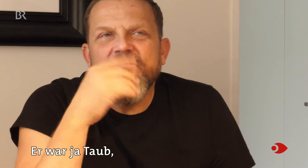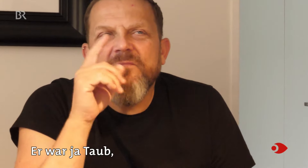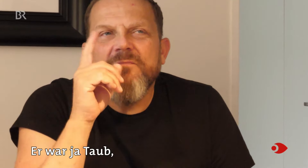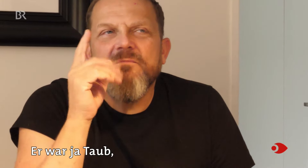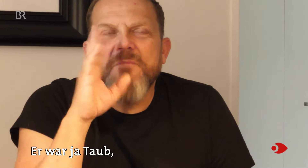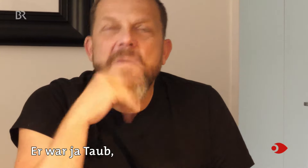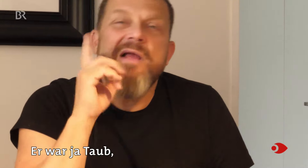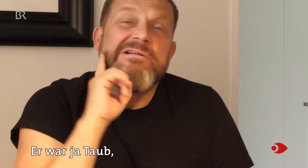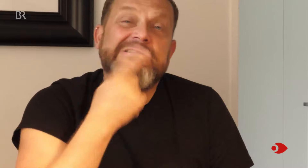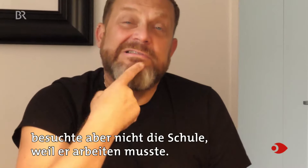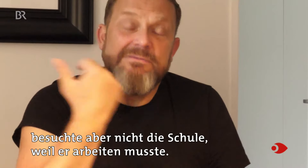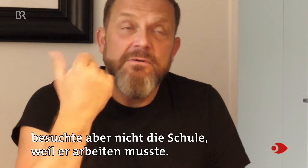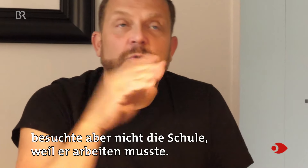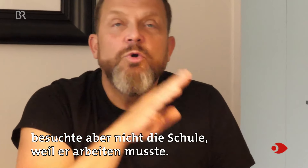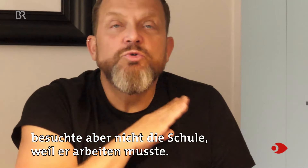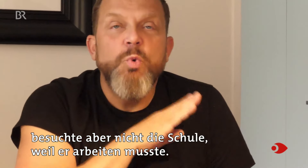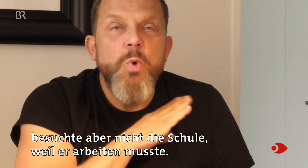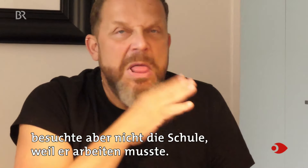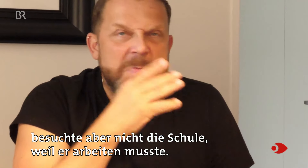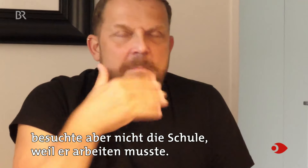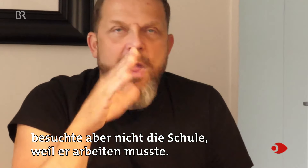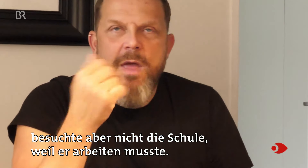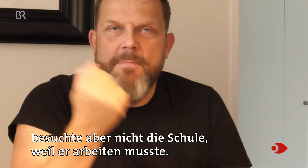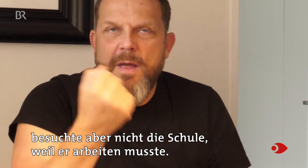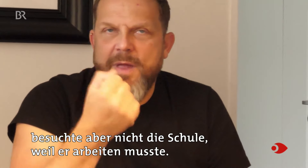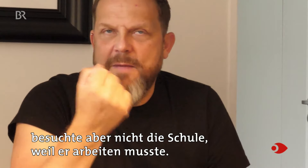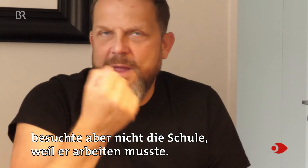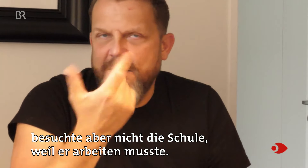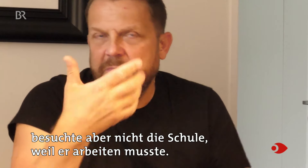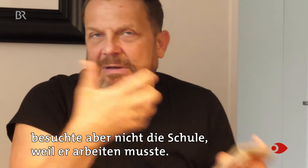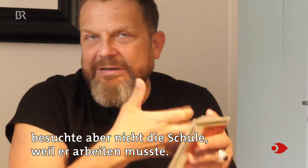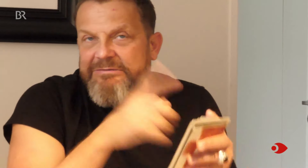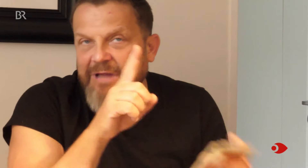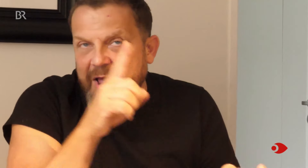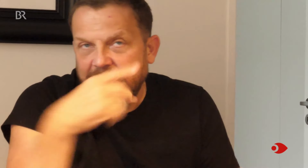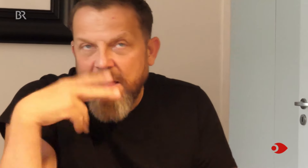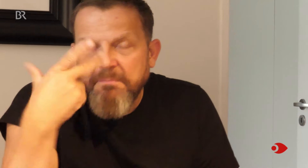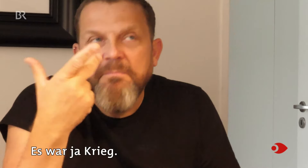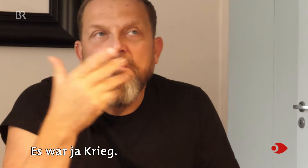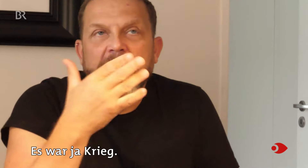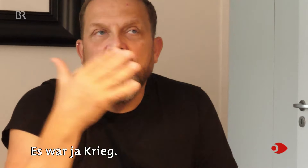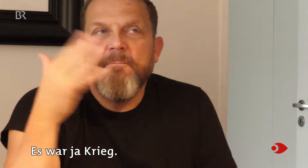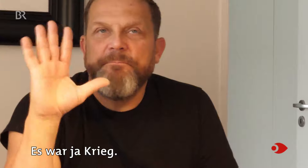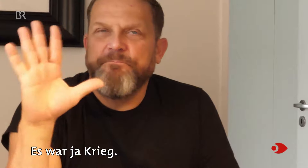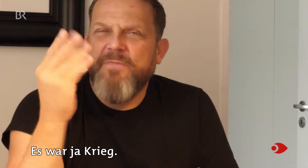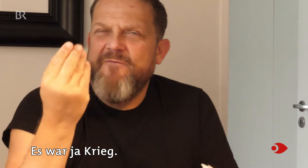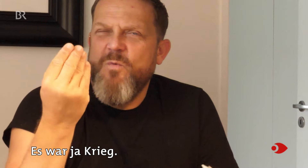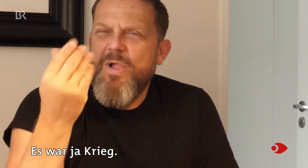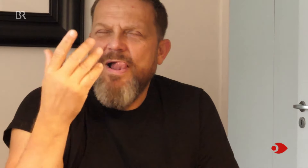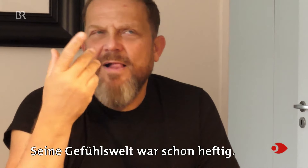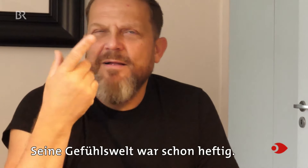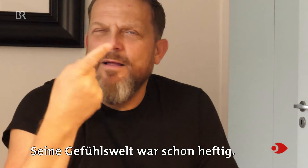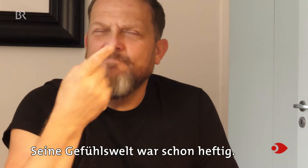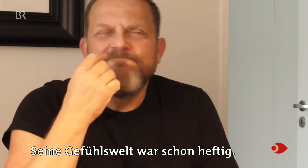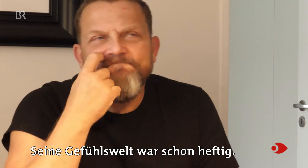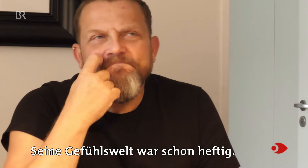Er war ja taub, besuchte aber nicht die Schule, weil er arbeiten musste. Es war ja Krieg. Seine Gefühlswelt